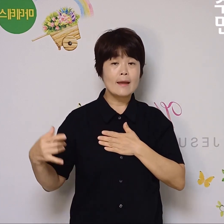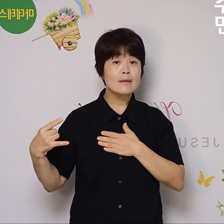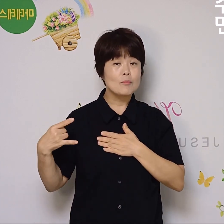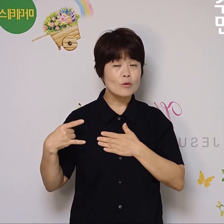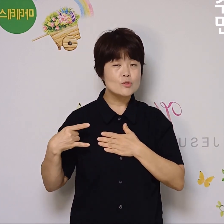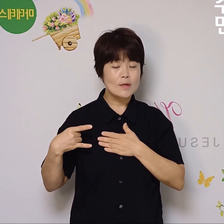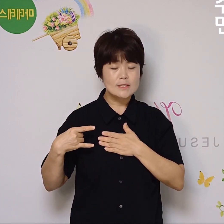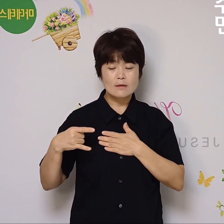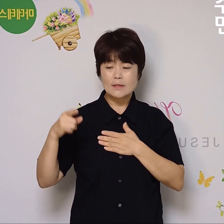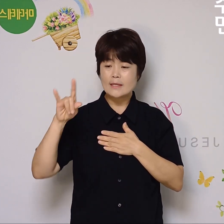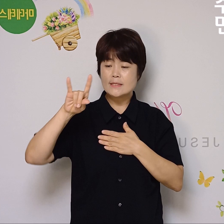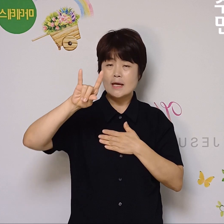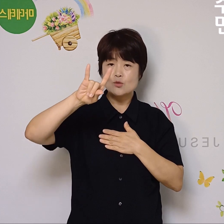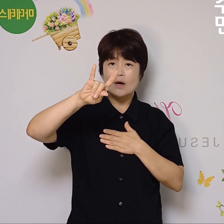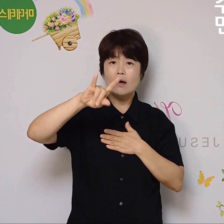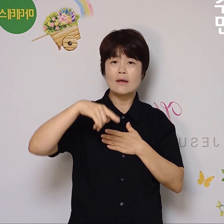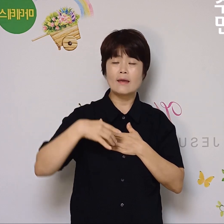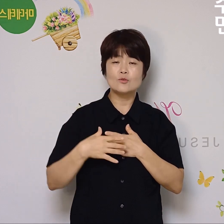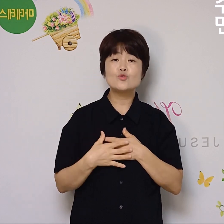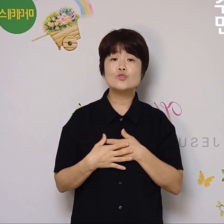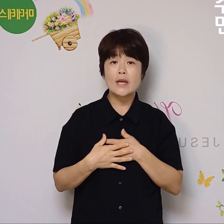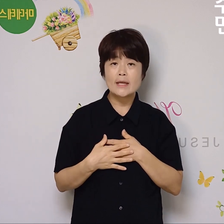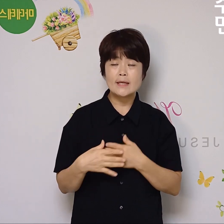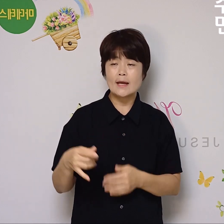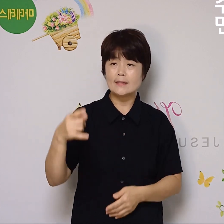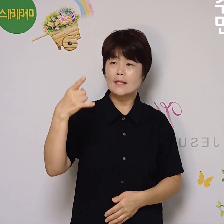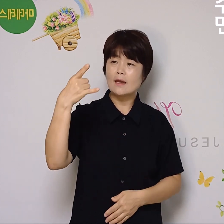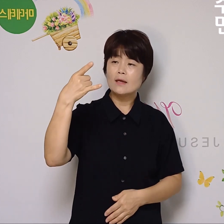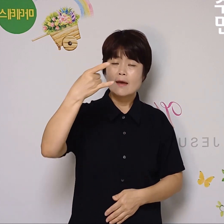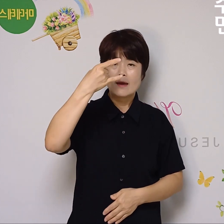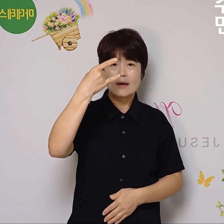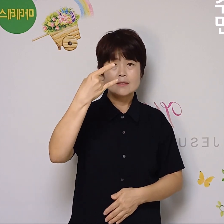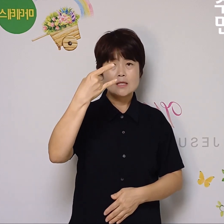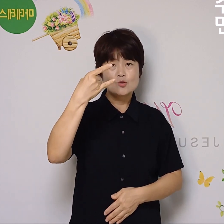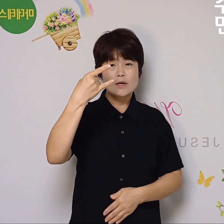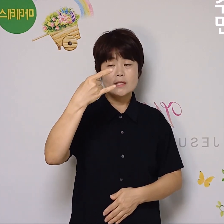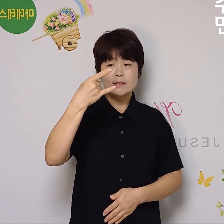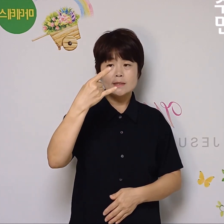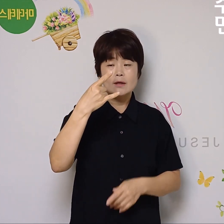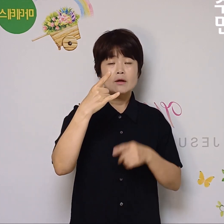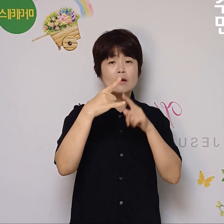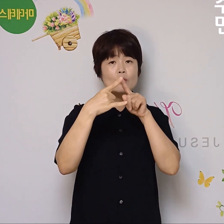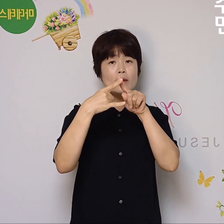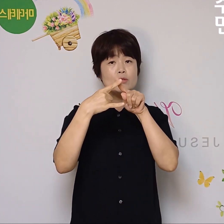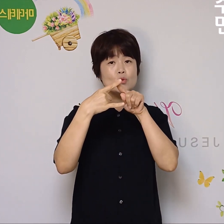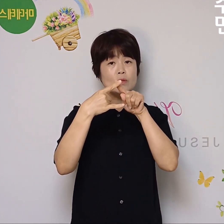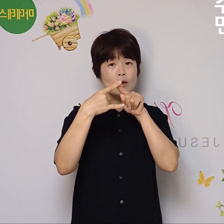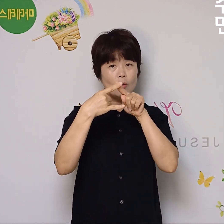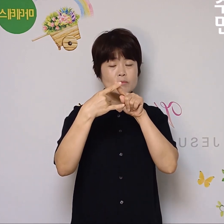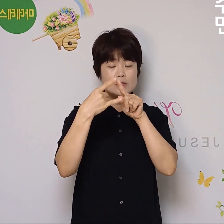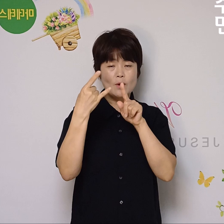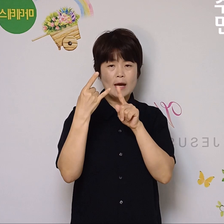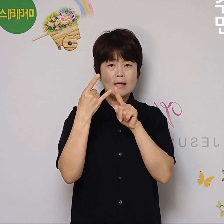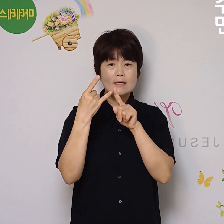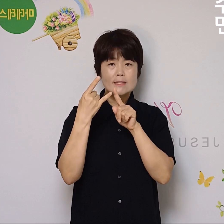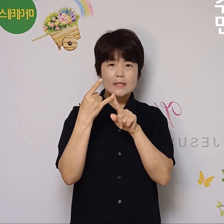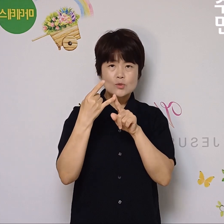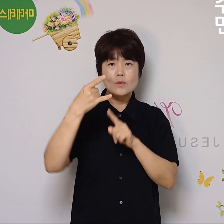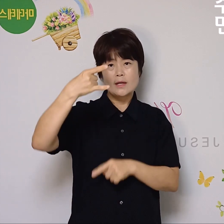나에게 먼저 왔어요. 개자수와 누구에게 할 때 애자수화를 하는데요. 왼손에 검지와